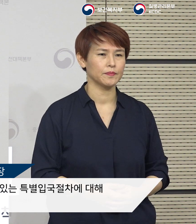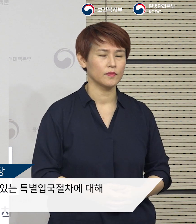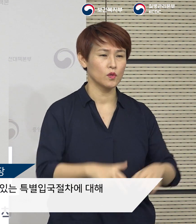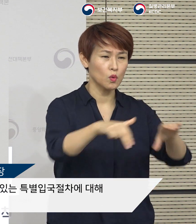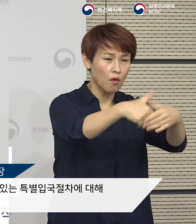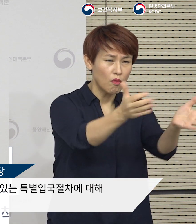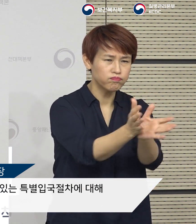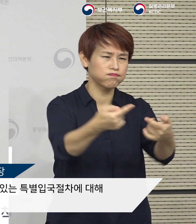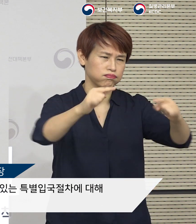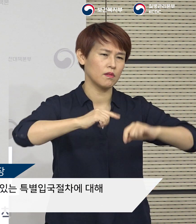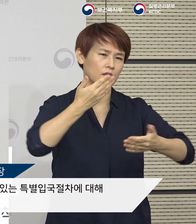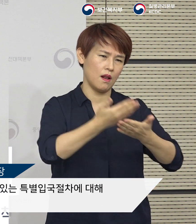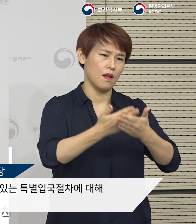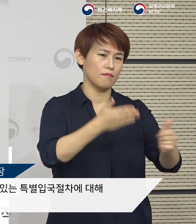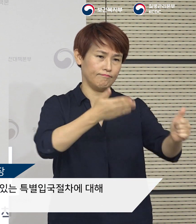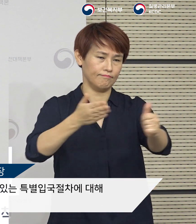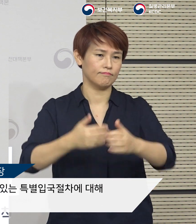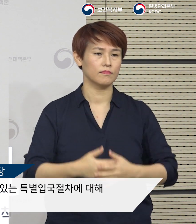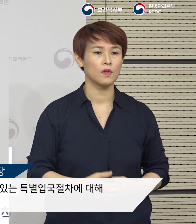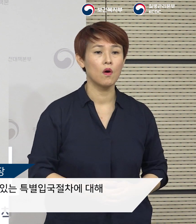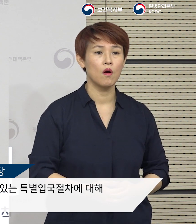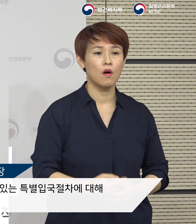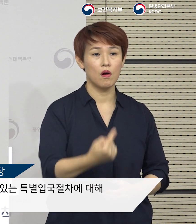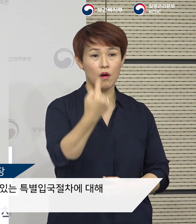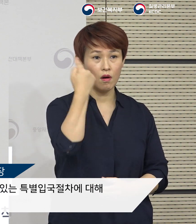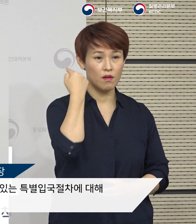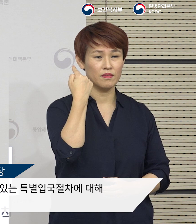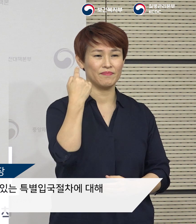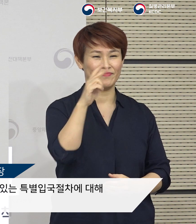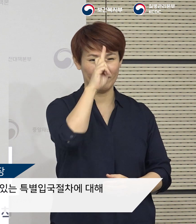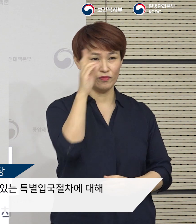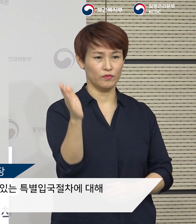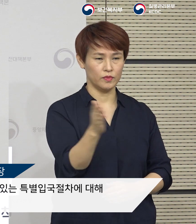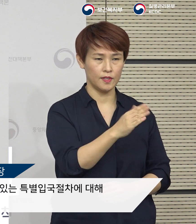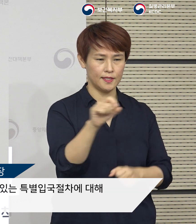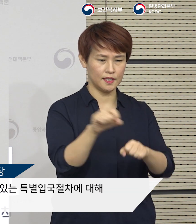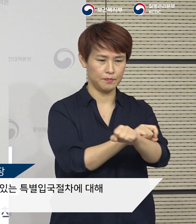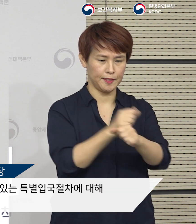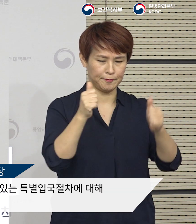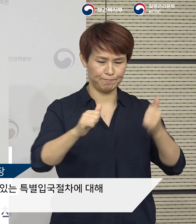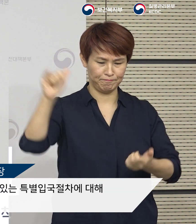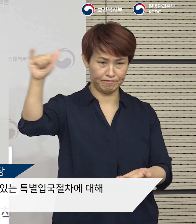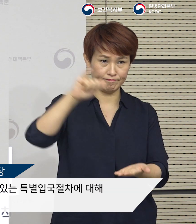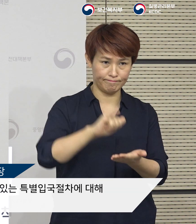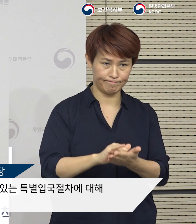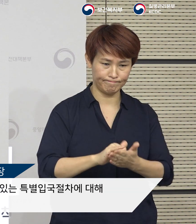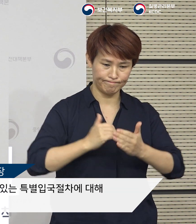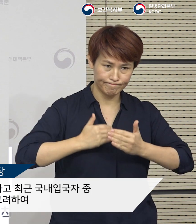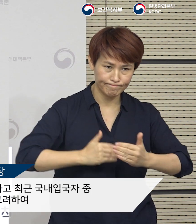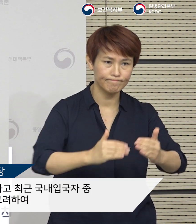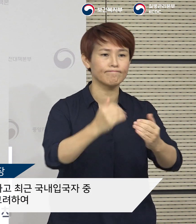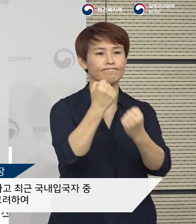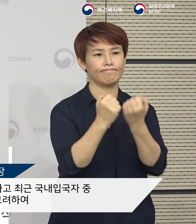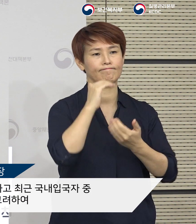오늘 0시부터 모든 입국자에게 확대 시행하고 있는 특별 입국 절차에 대해